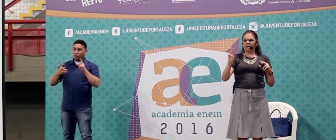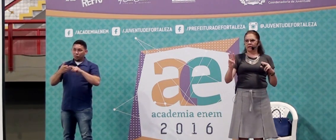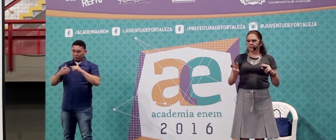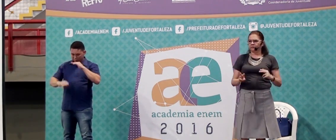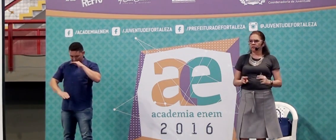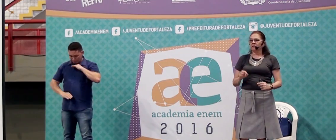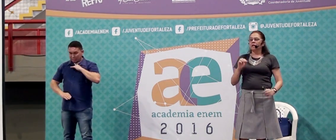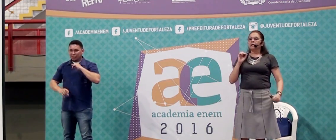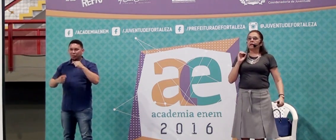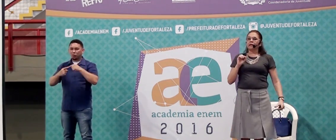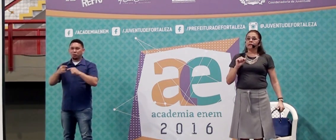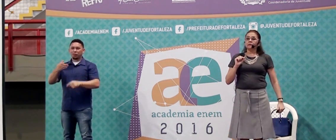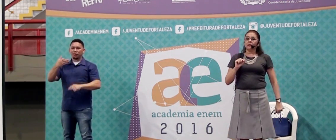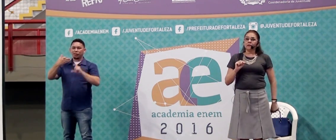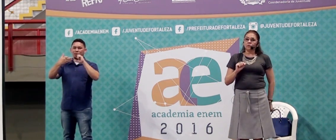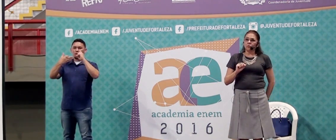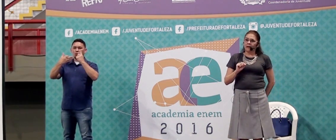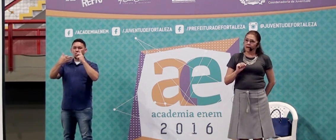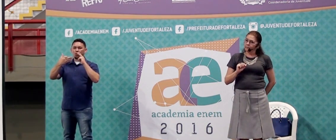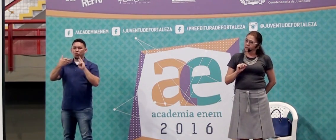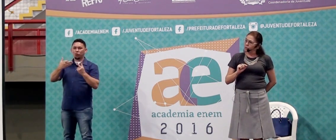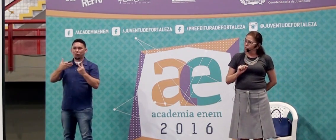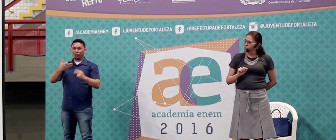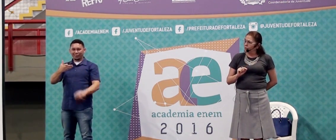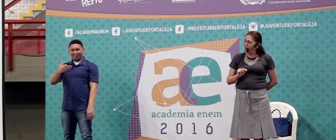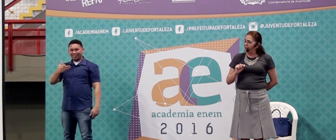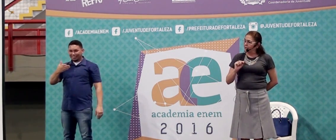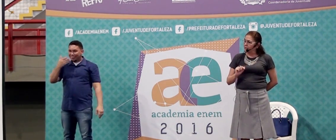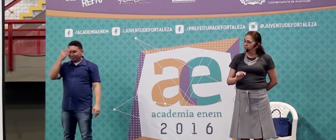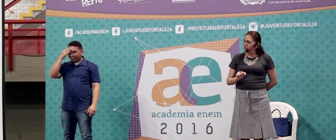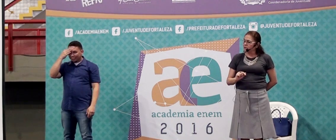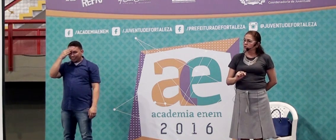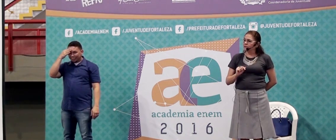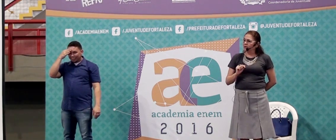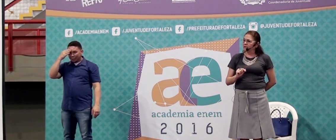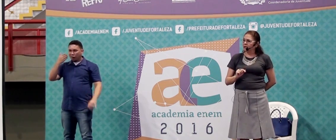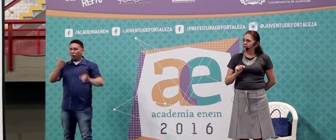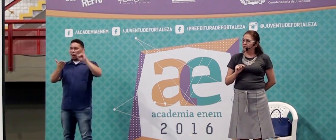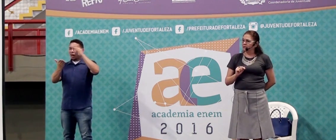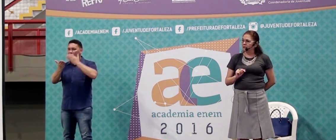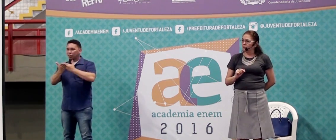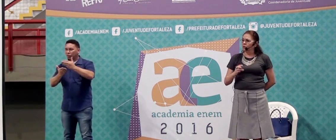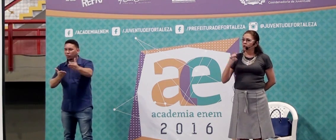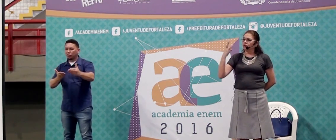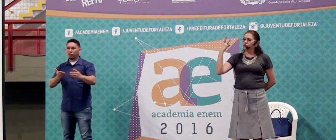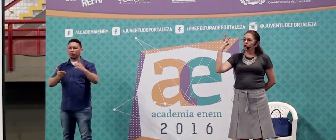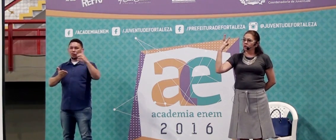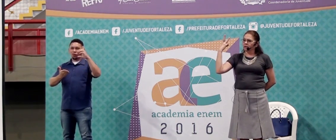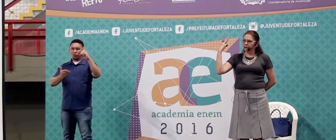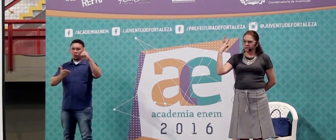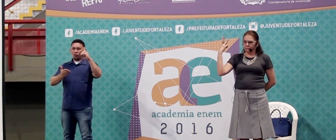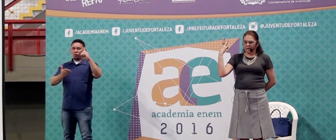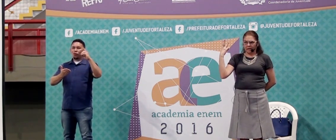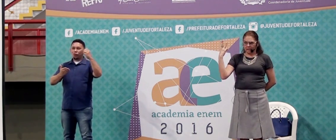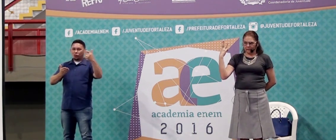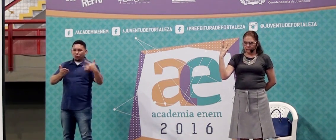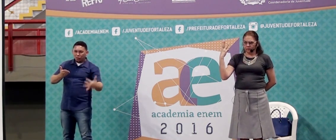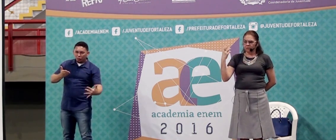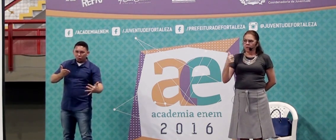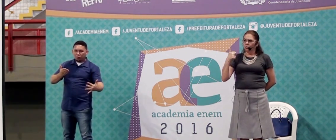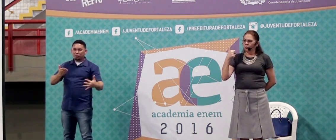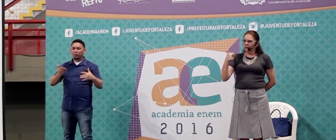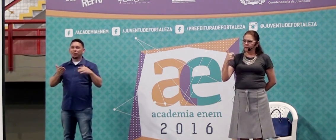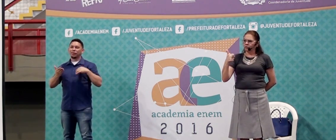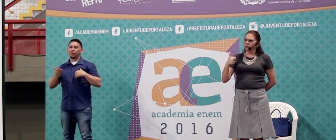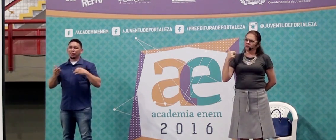3 parágrafos. Quem tem o hábito aqui de fazer redação só 3